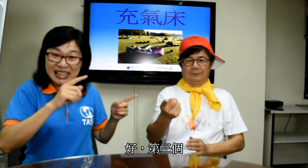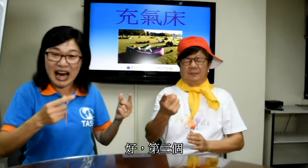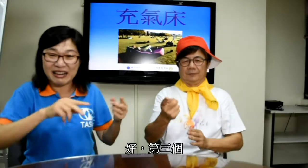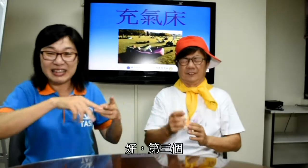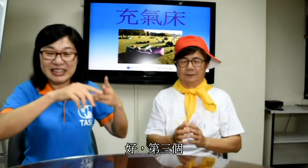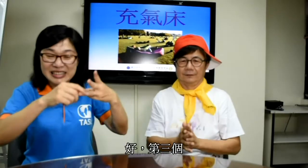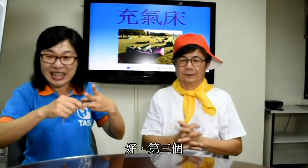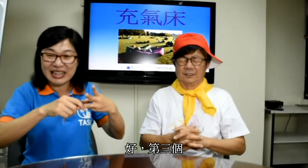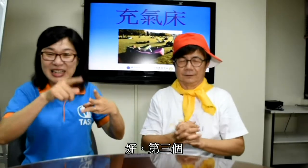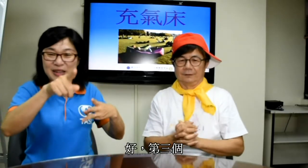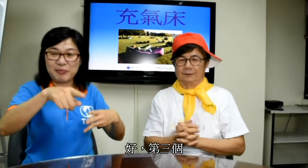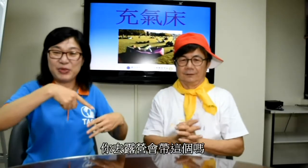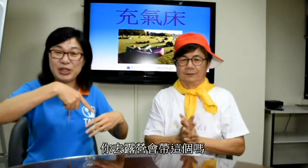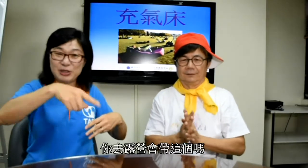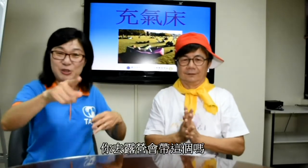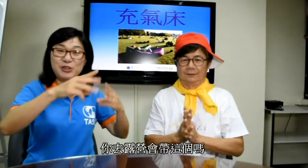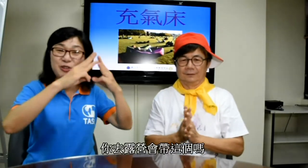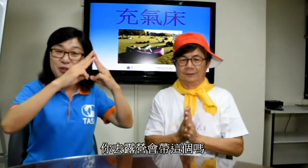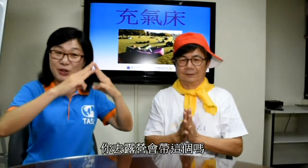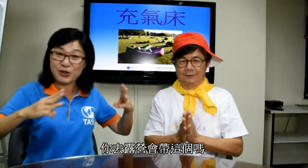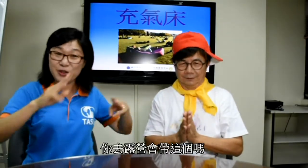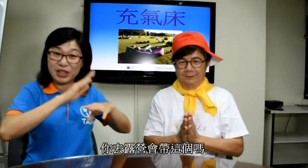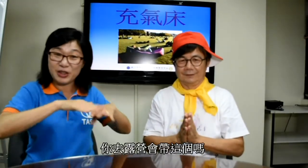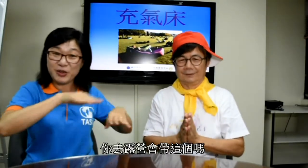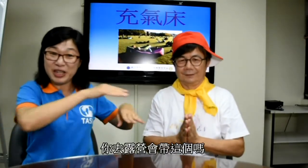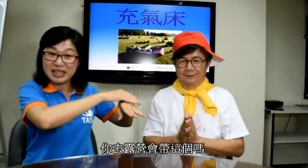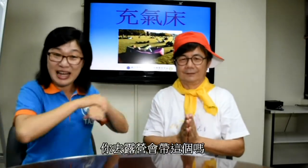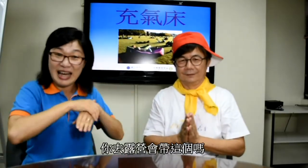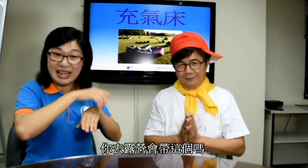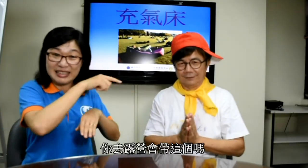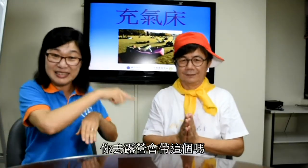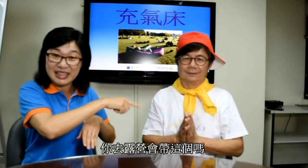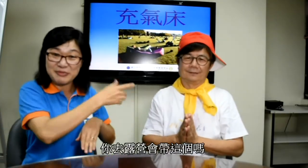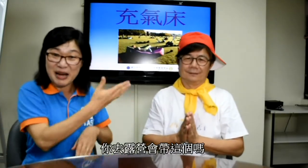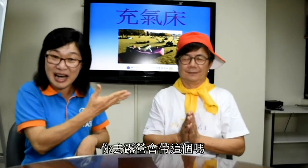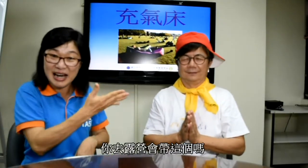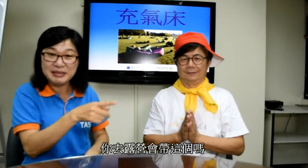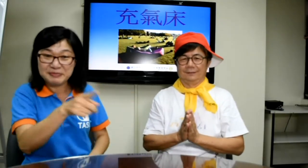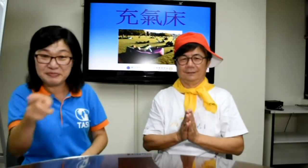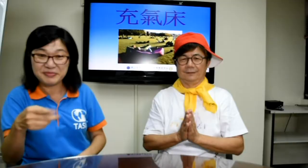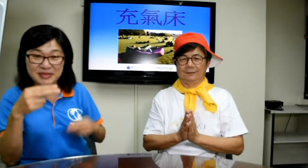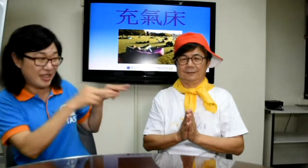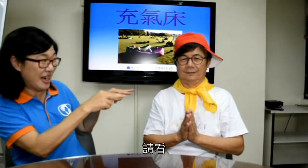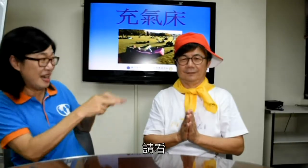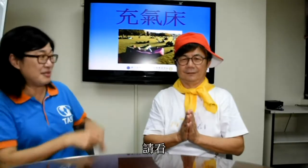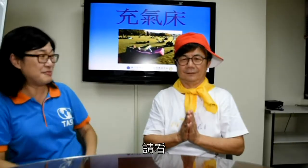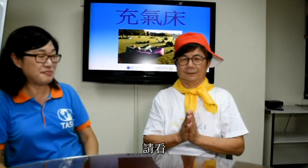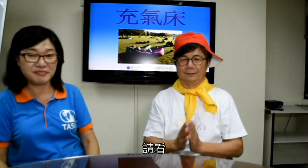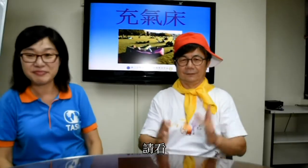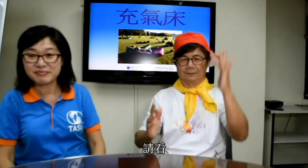好，第三个，你去露营会带这个吗？请看，